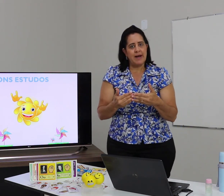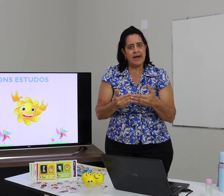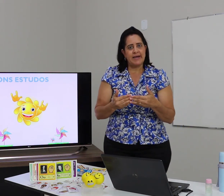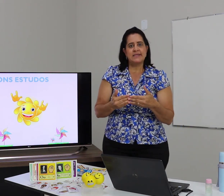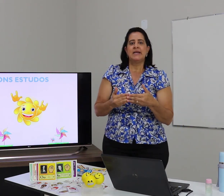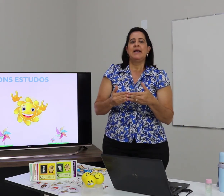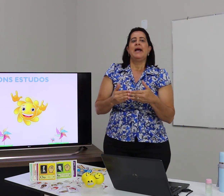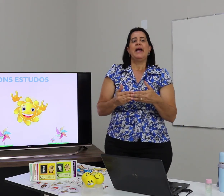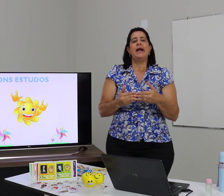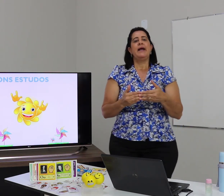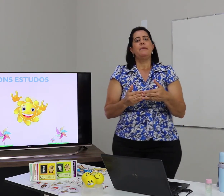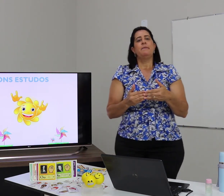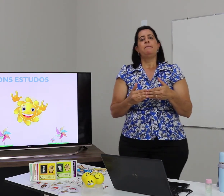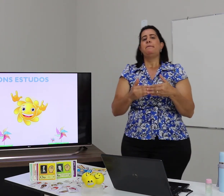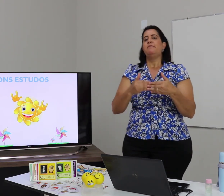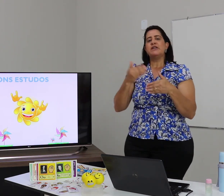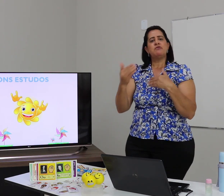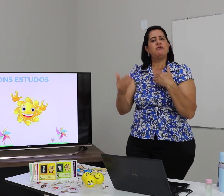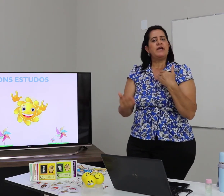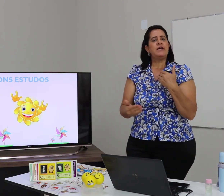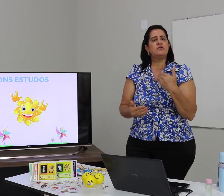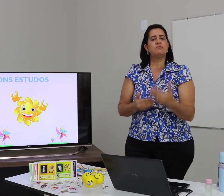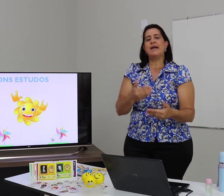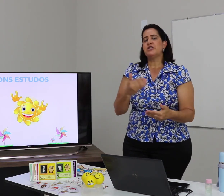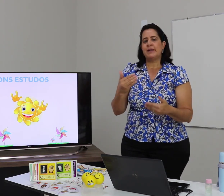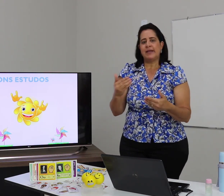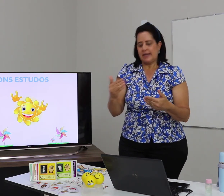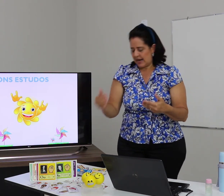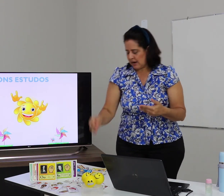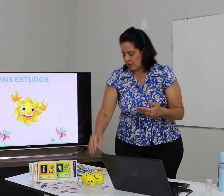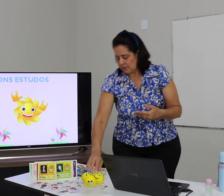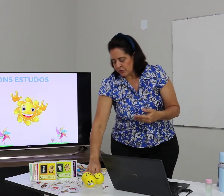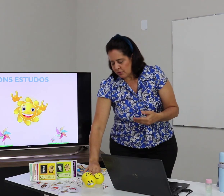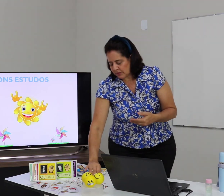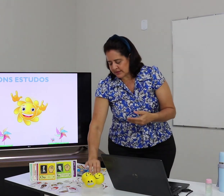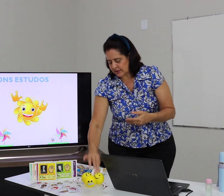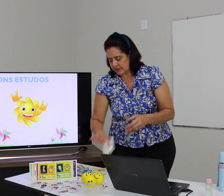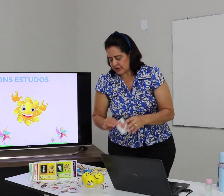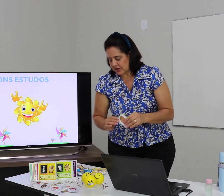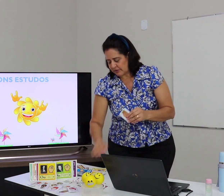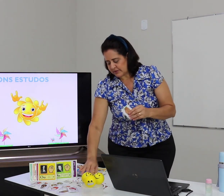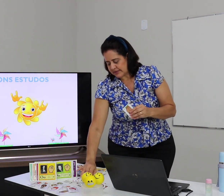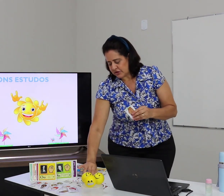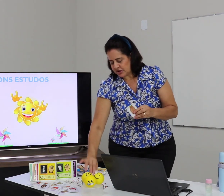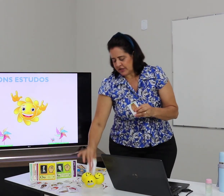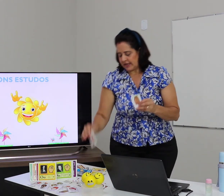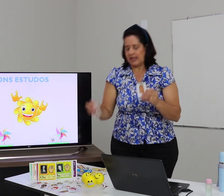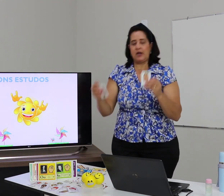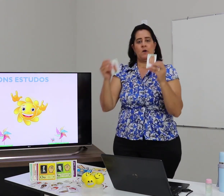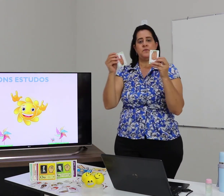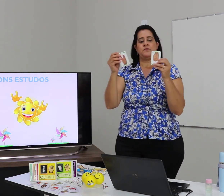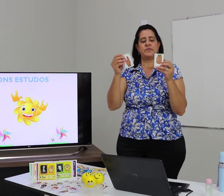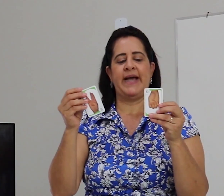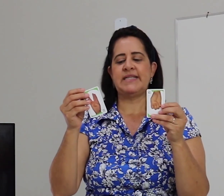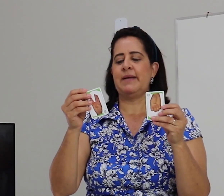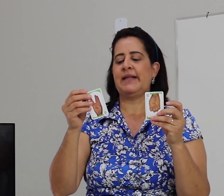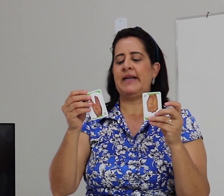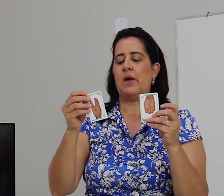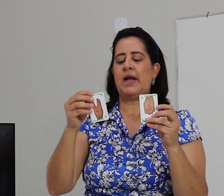mais, vejam vídeos, baixem material. Uma coisa que eu vou deixar para vocês de dica aqui, ó, é esse material